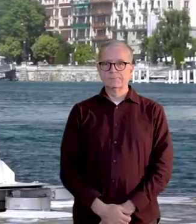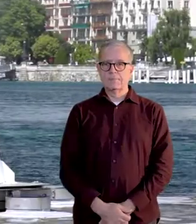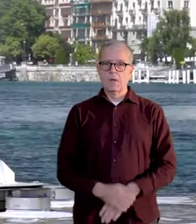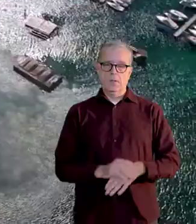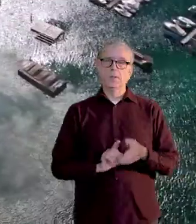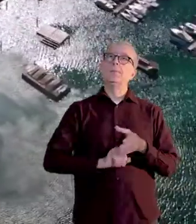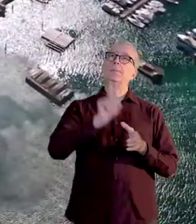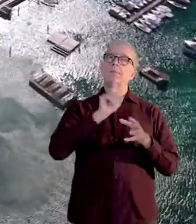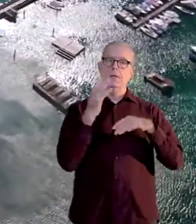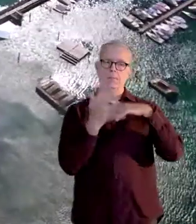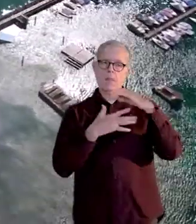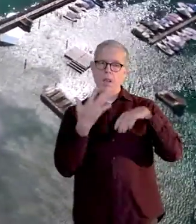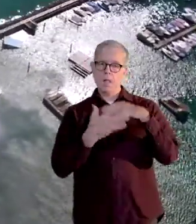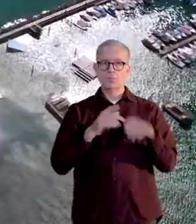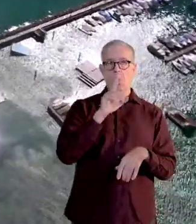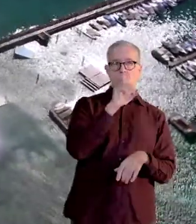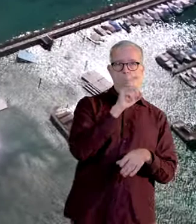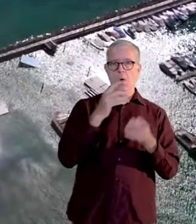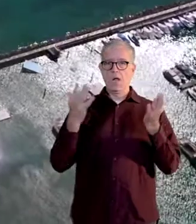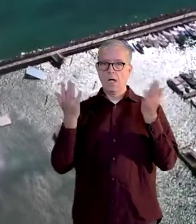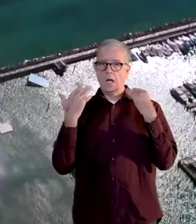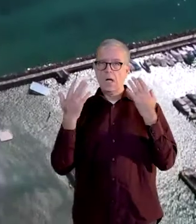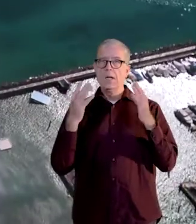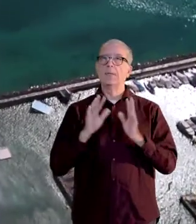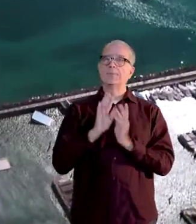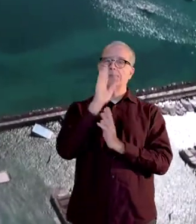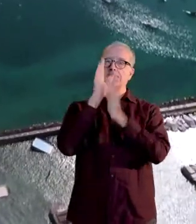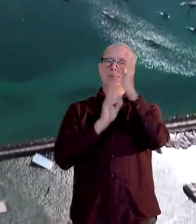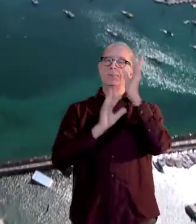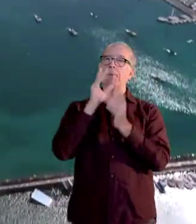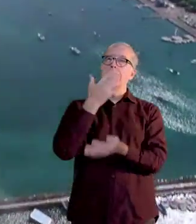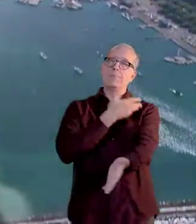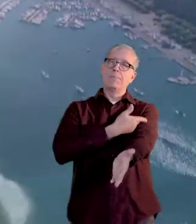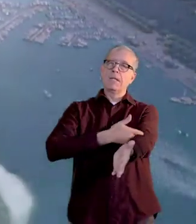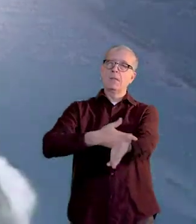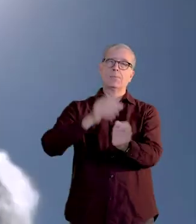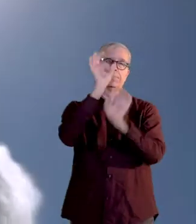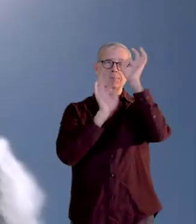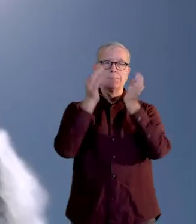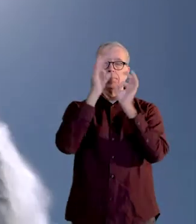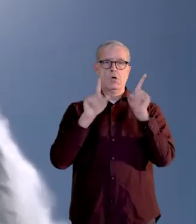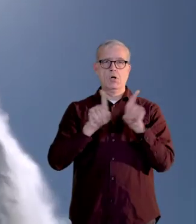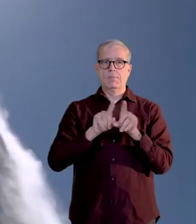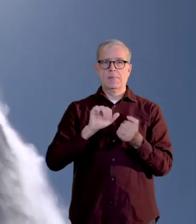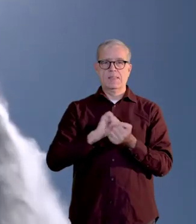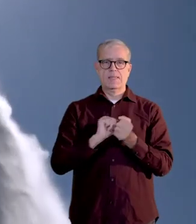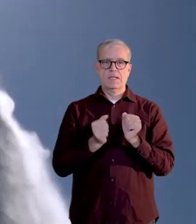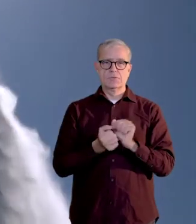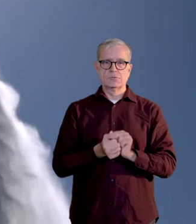Mélange savant d'air et d'eau, il est opaque grâce à la formation de millions de bulles d'air minuscules qui moutonnent comme un halo